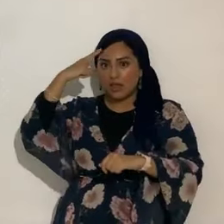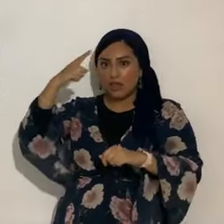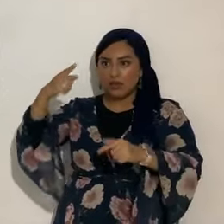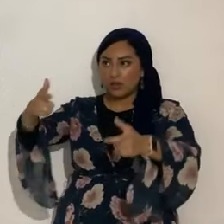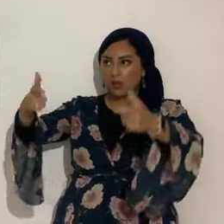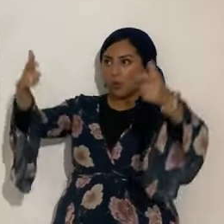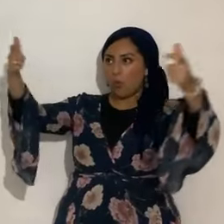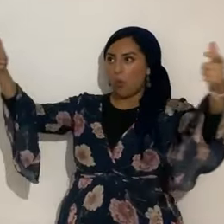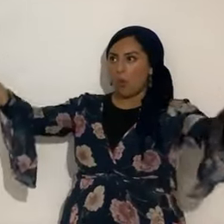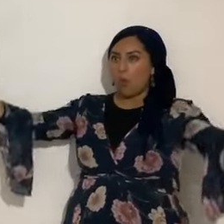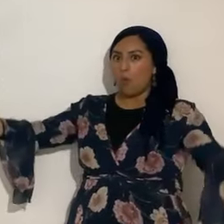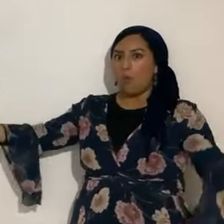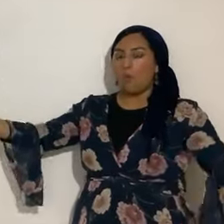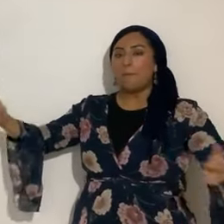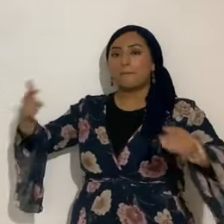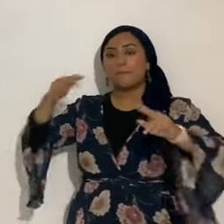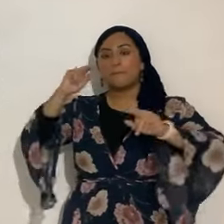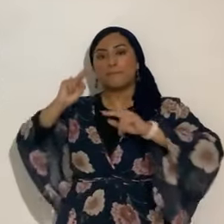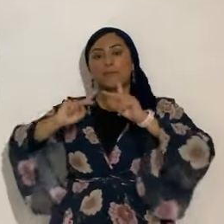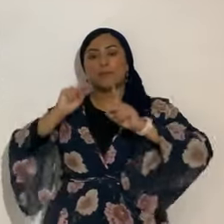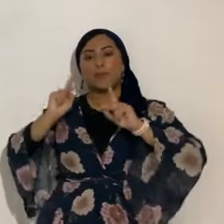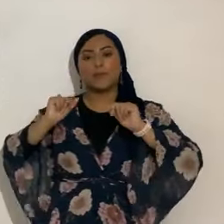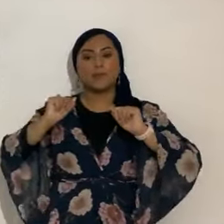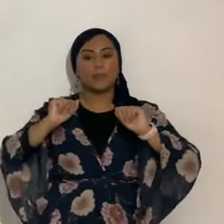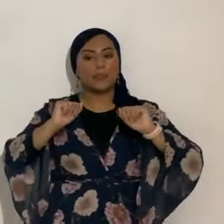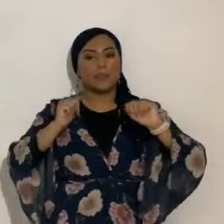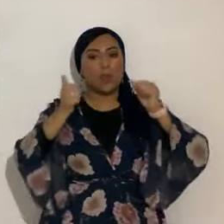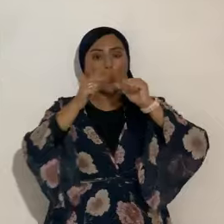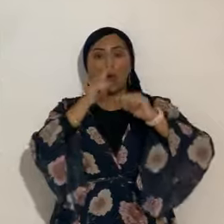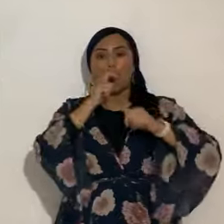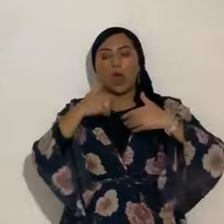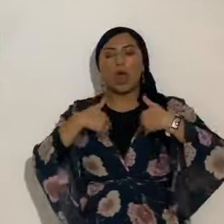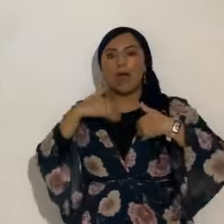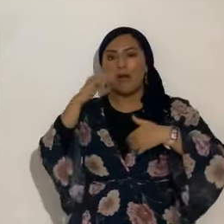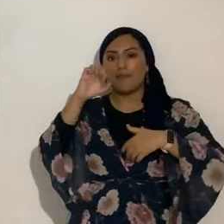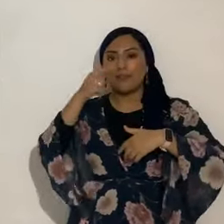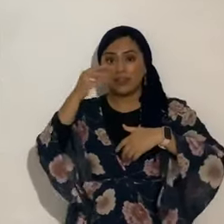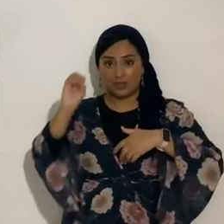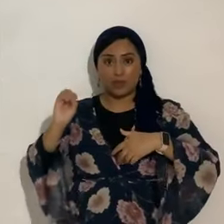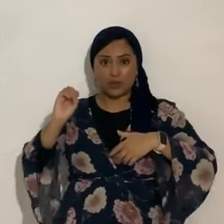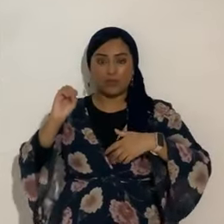algo. Las personas con ego